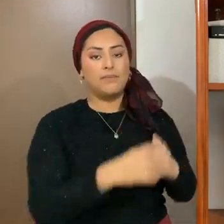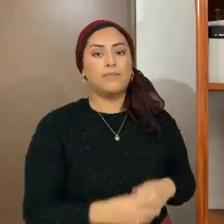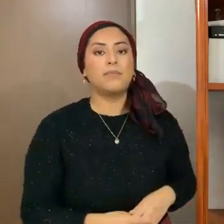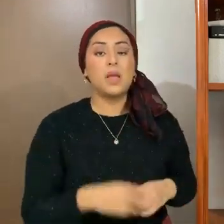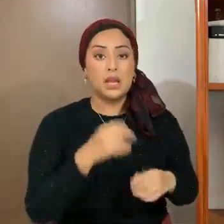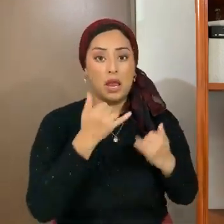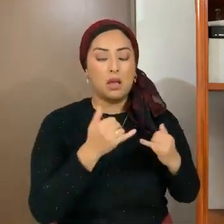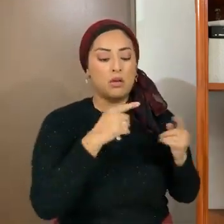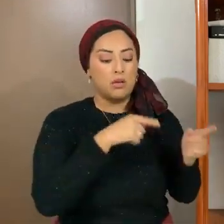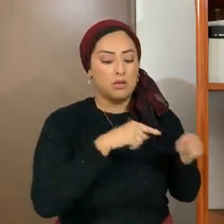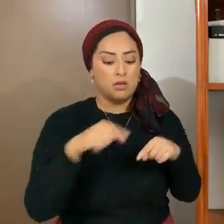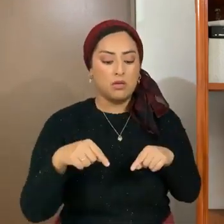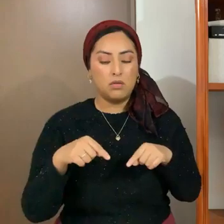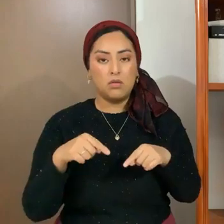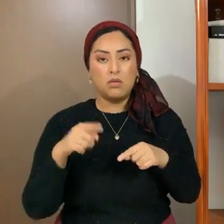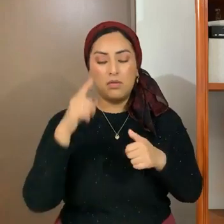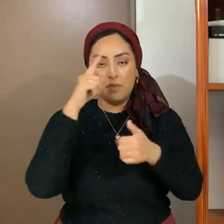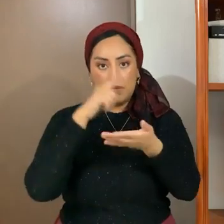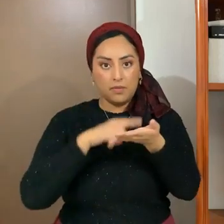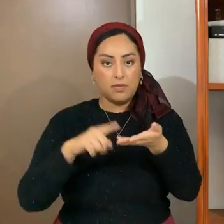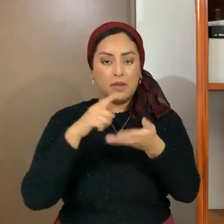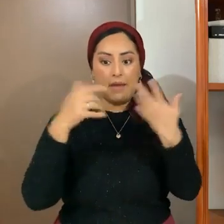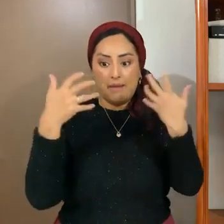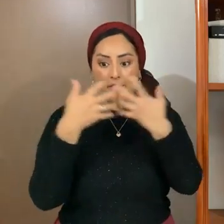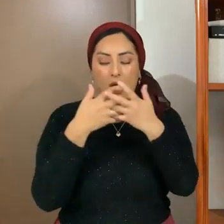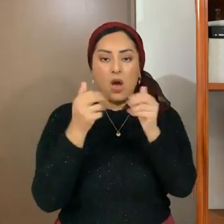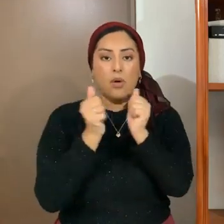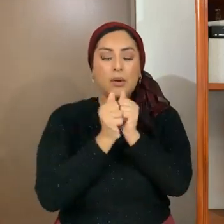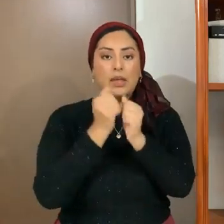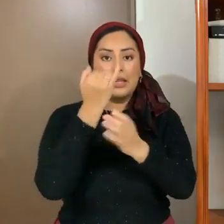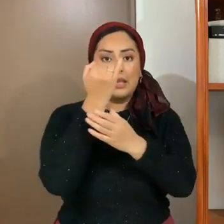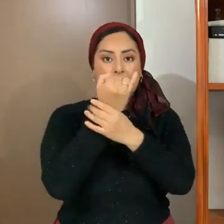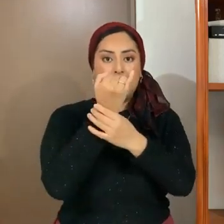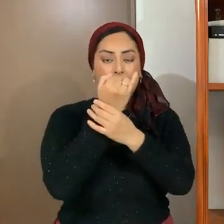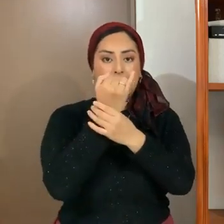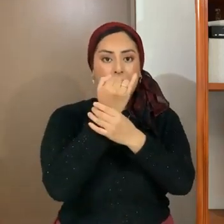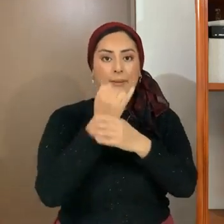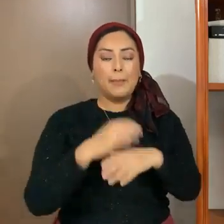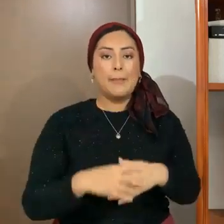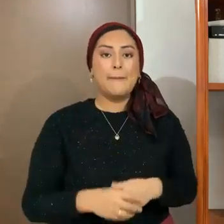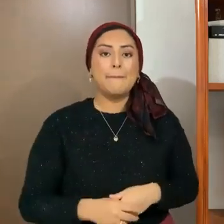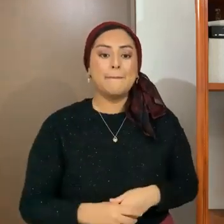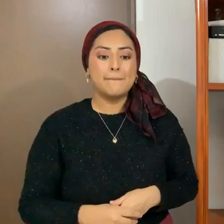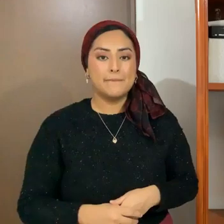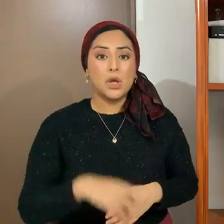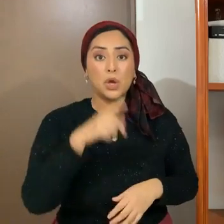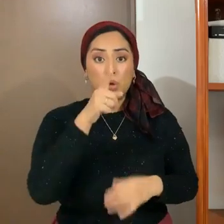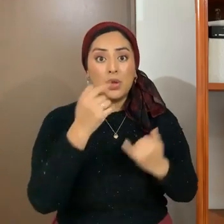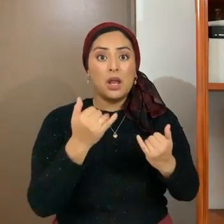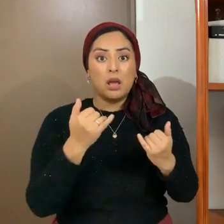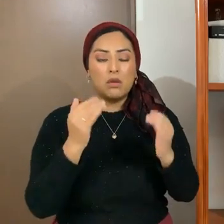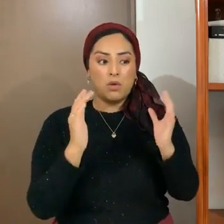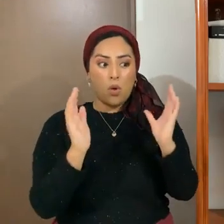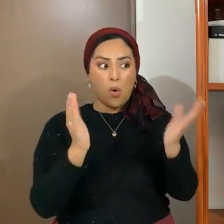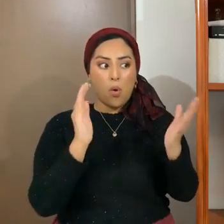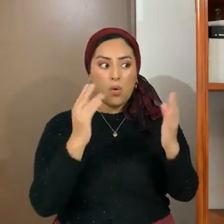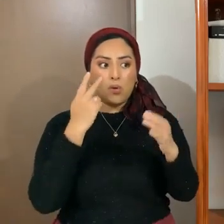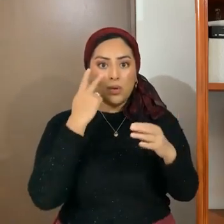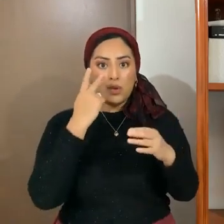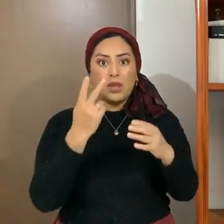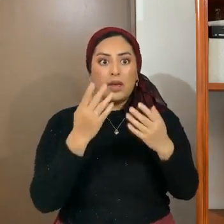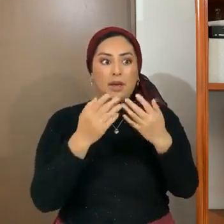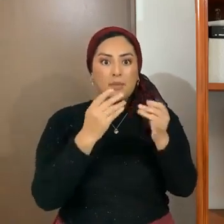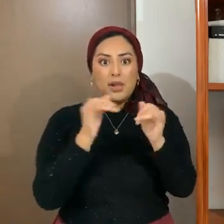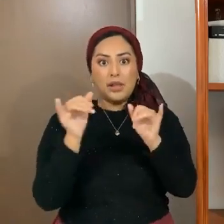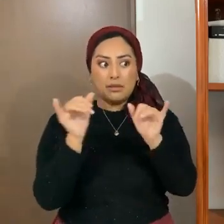a ver ahora la primer Haftará. Vamos a Jeremías 1. Y ustedes aquí van a hacer una comparación y se van a dar cuenta que aquí se